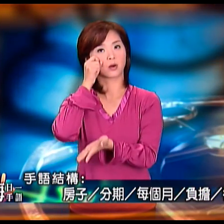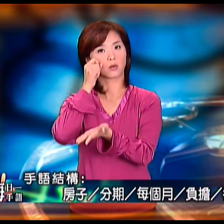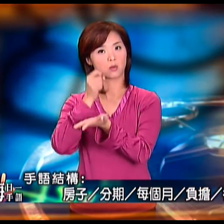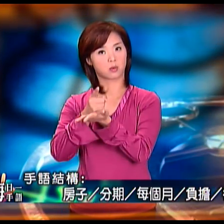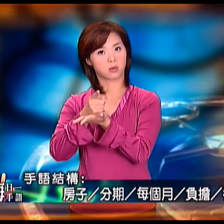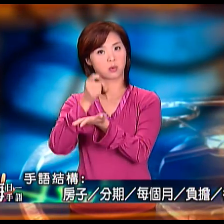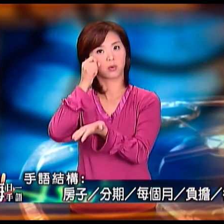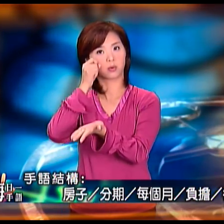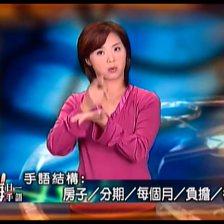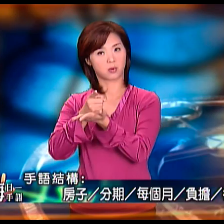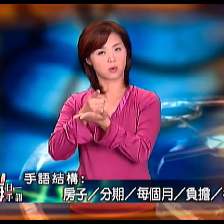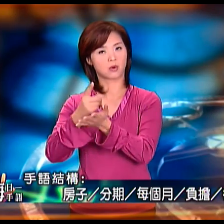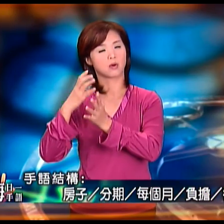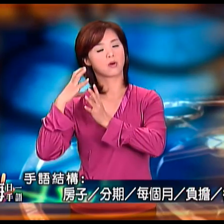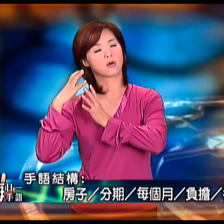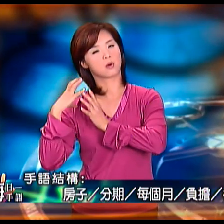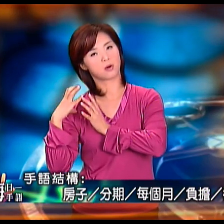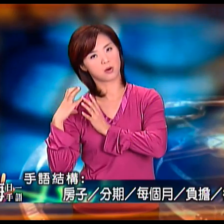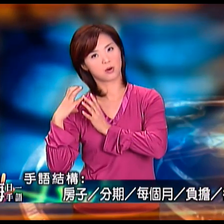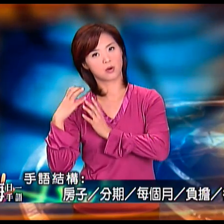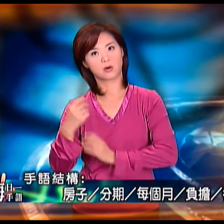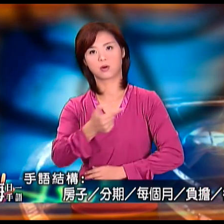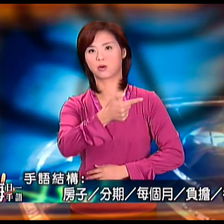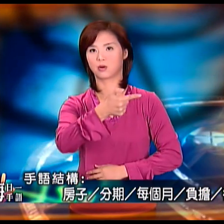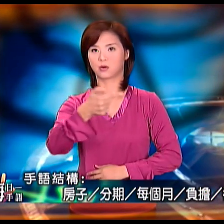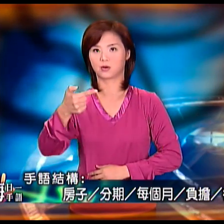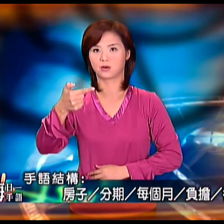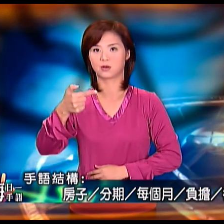月负担很。